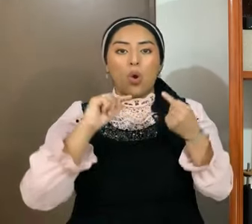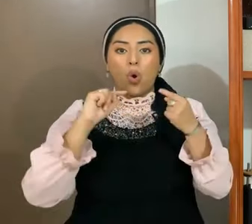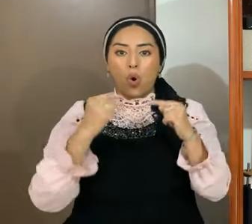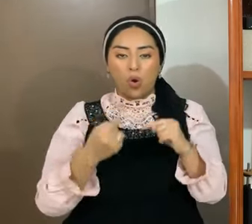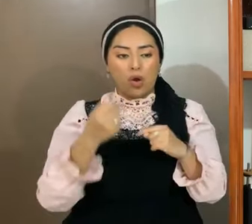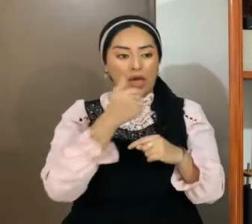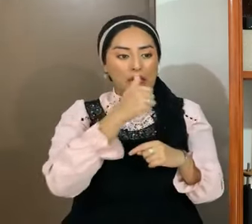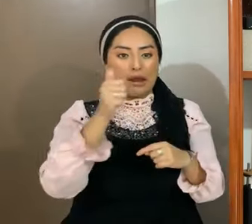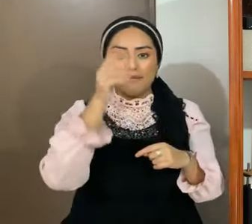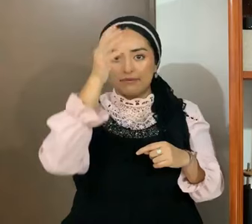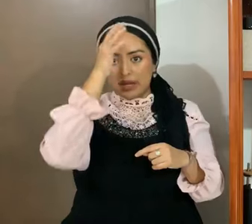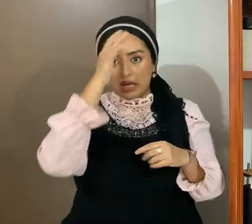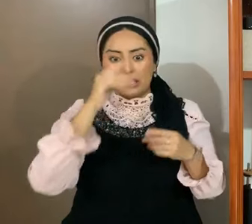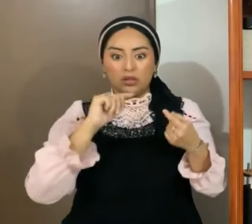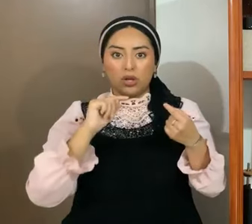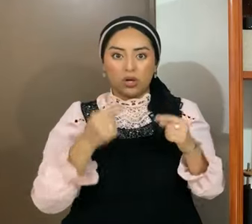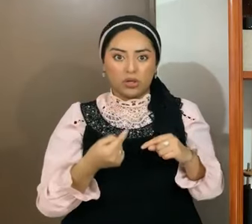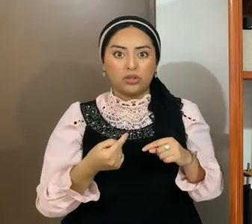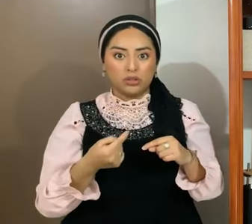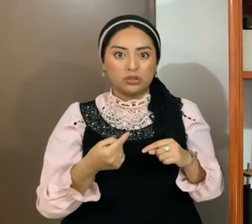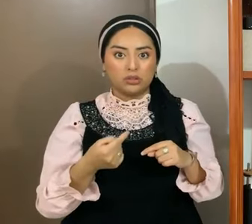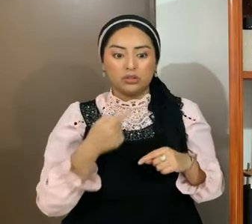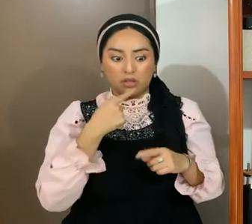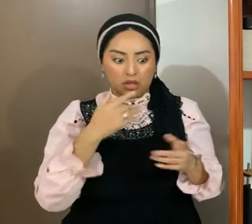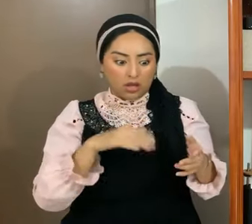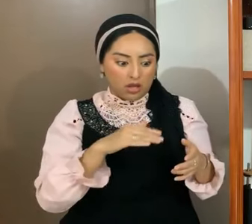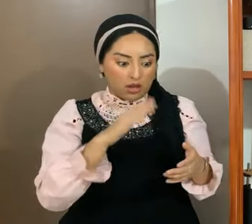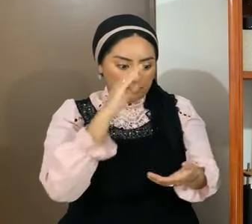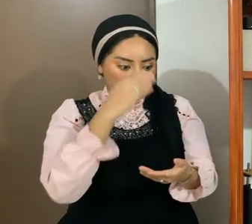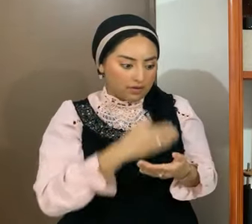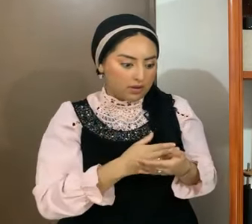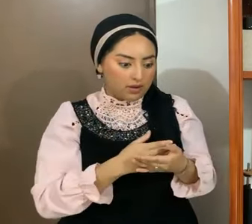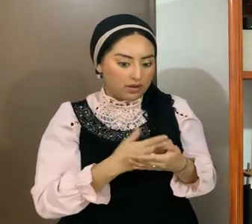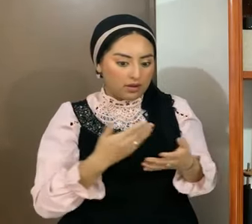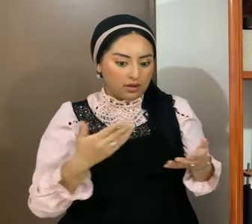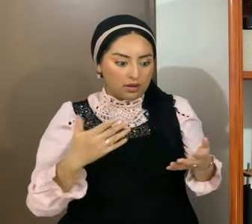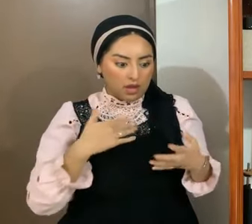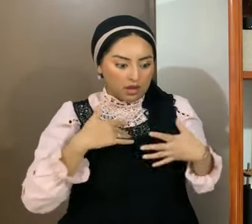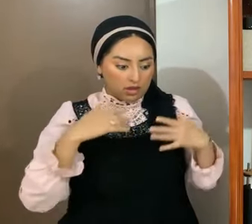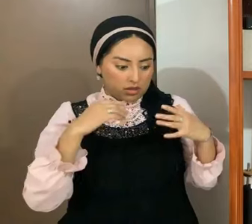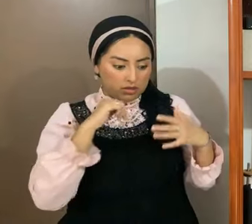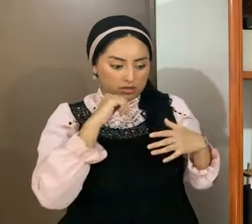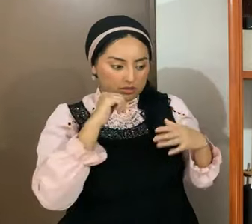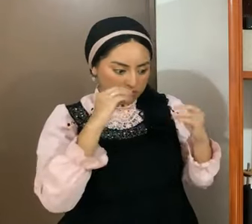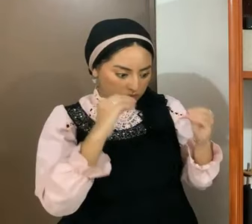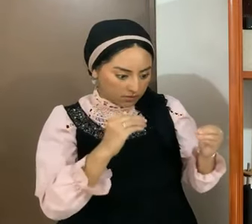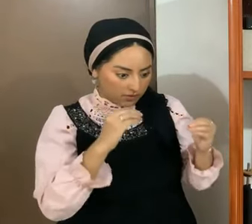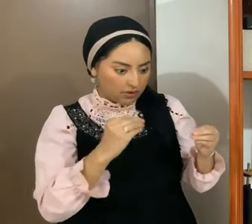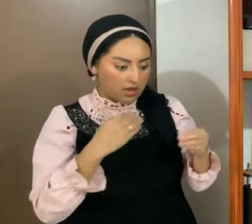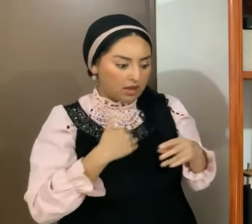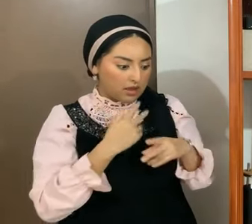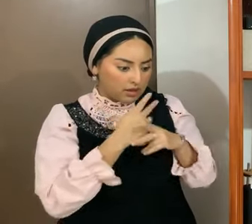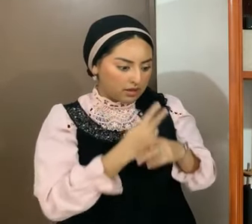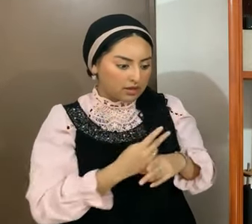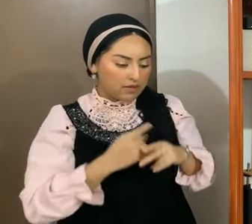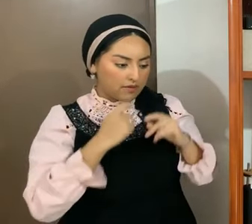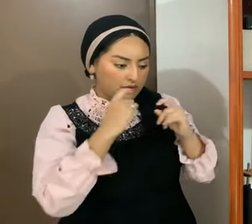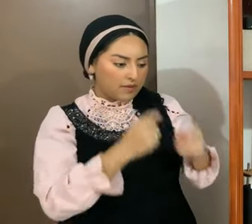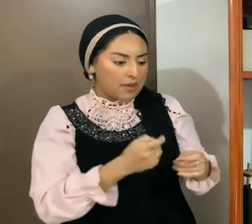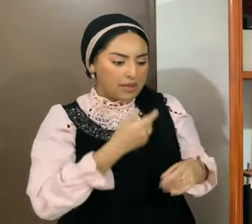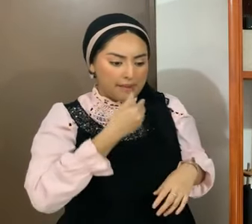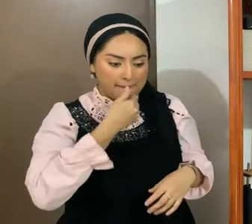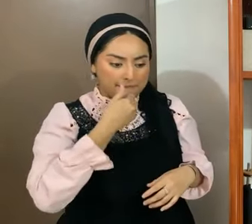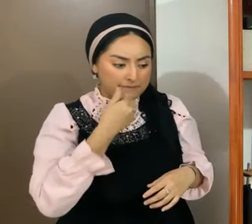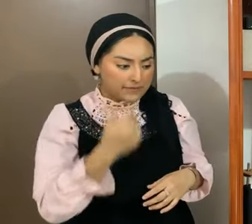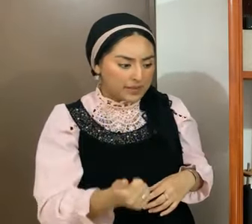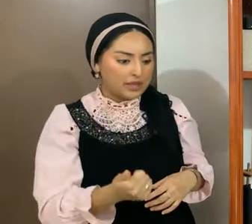a cualquier padre que le hagan esto, le duele. Dice, oye hijo, pues yo no te eduqué, no te crié, no te di lo mejor de mí,